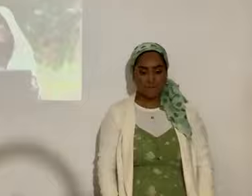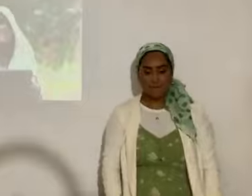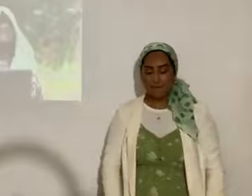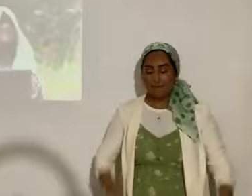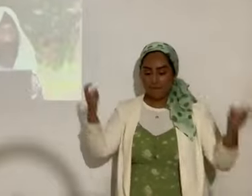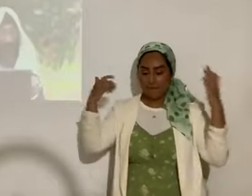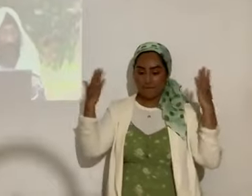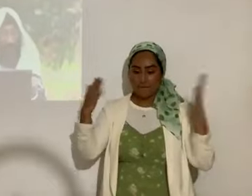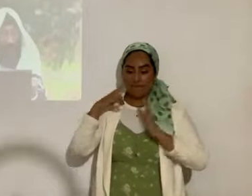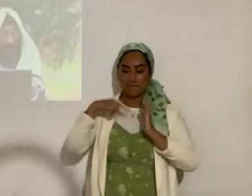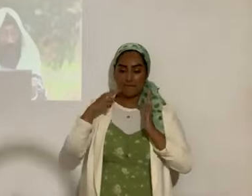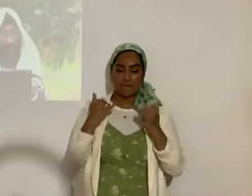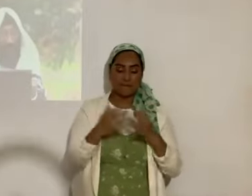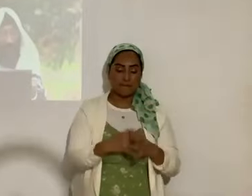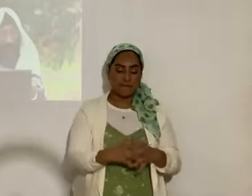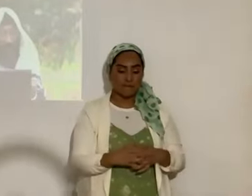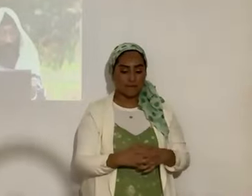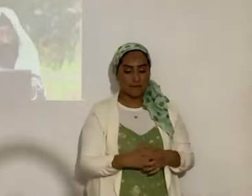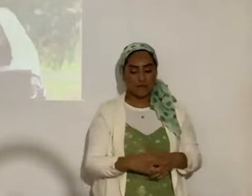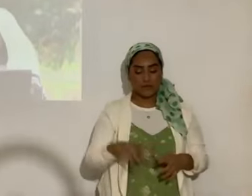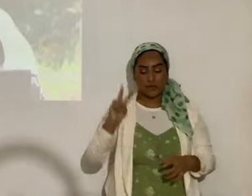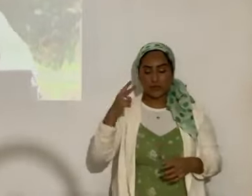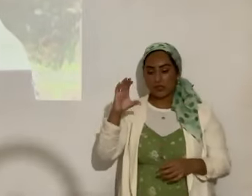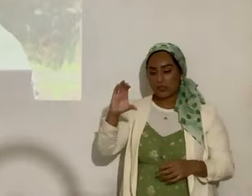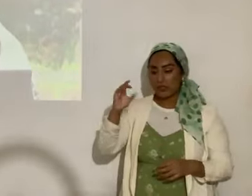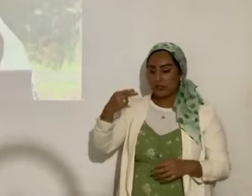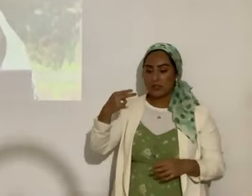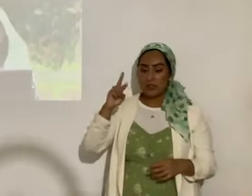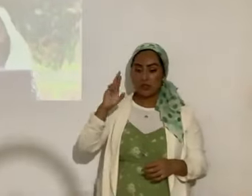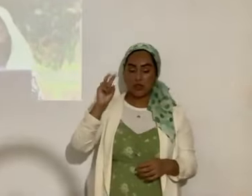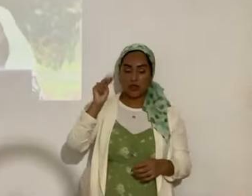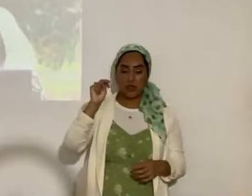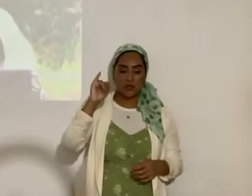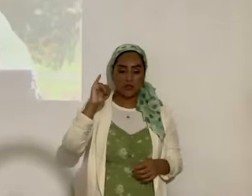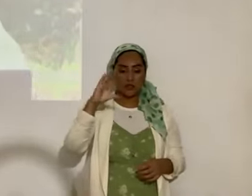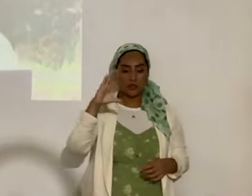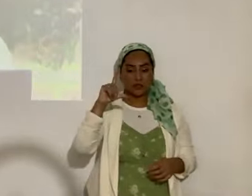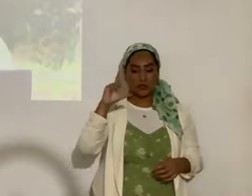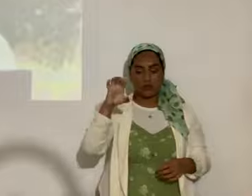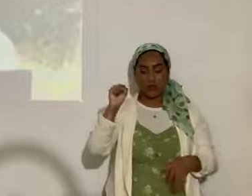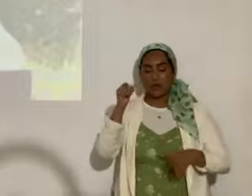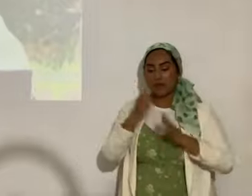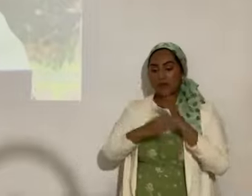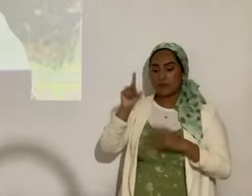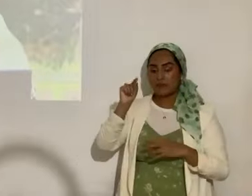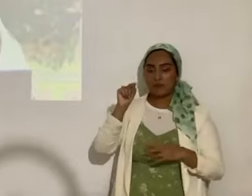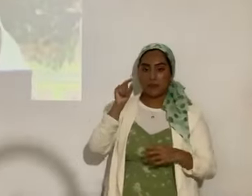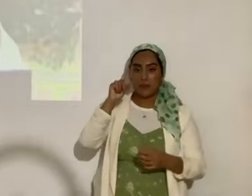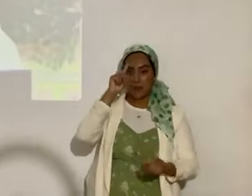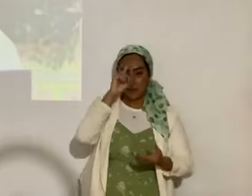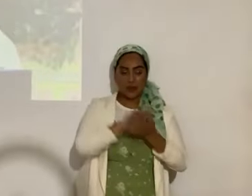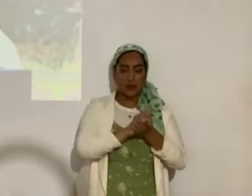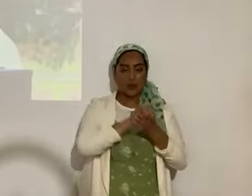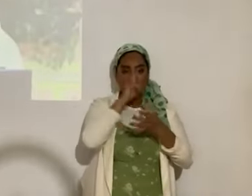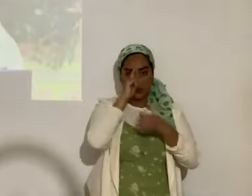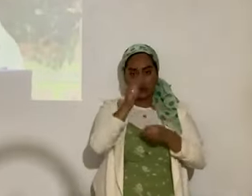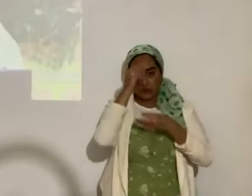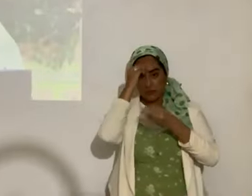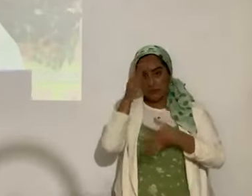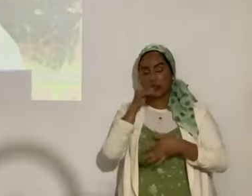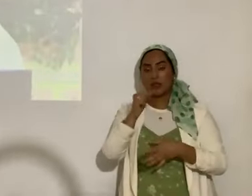vamos a buscarlo segunda de crónicas en el capítulo 20 el creer confiar y obedecer